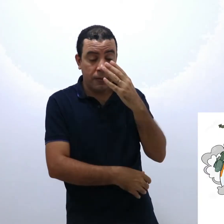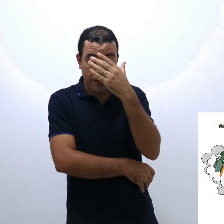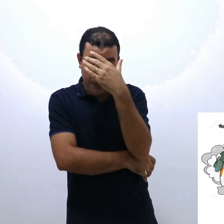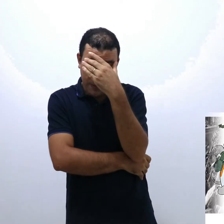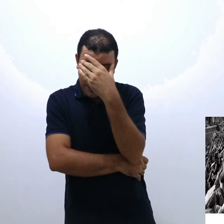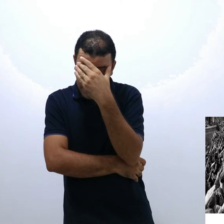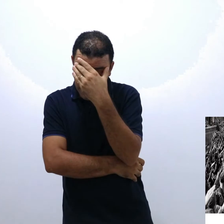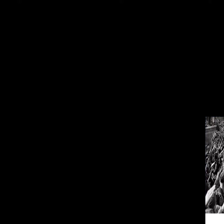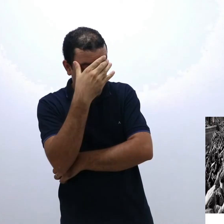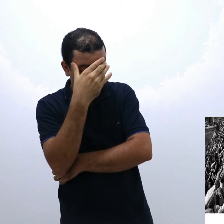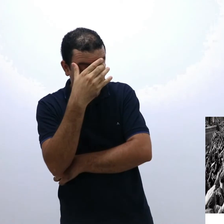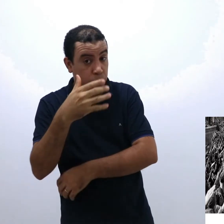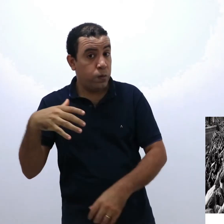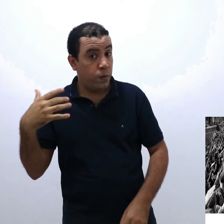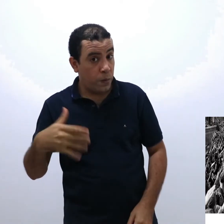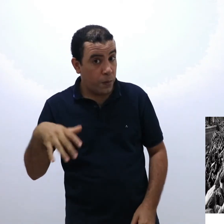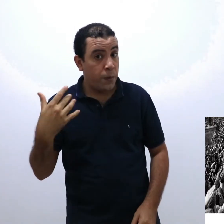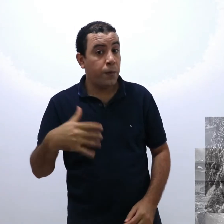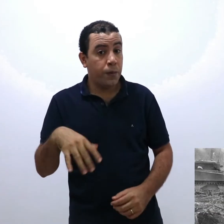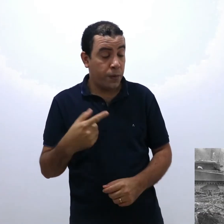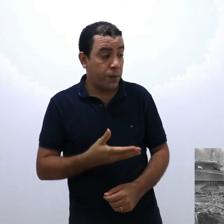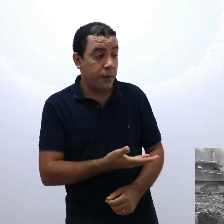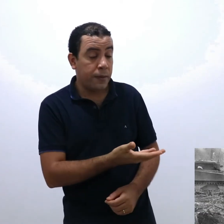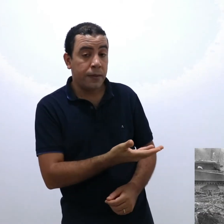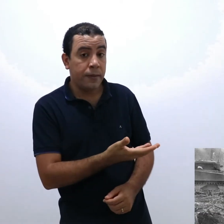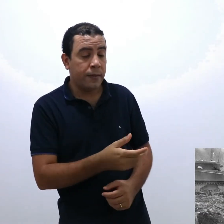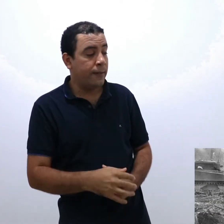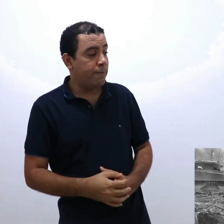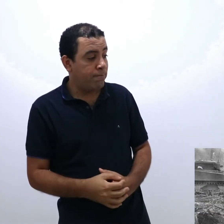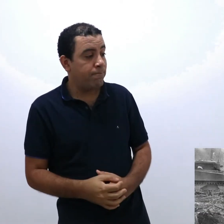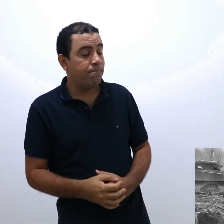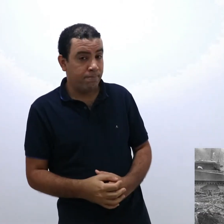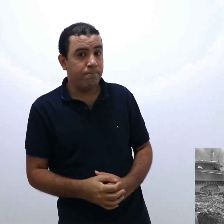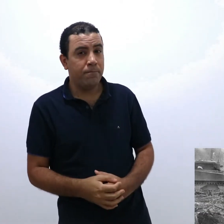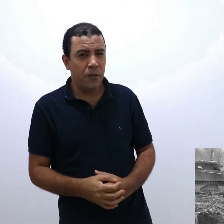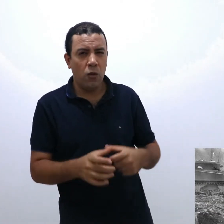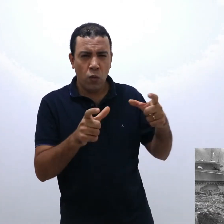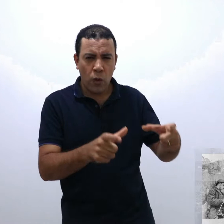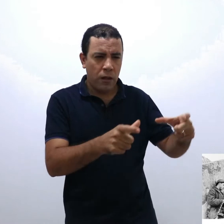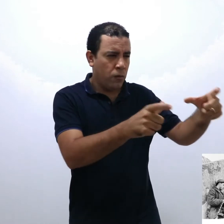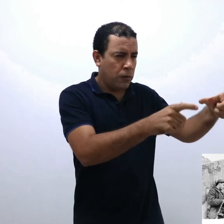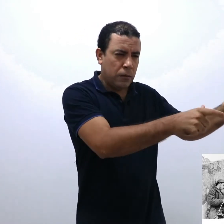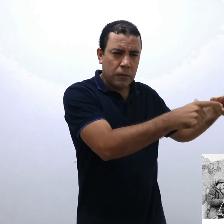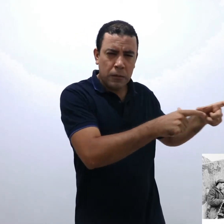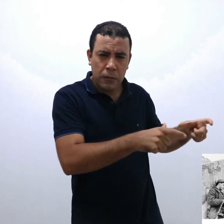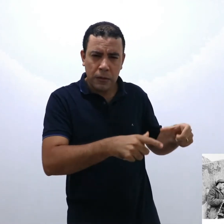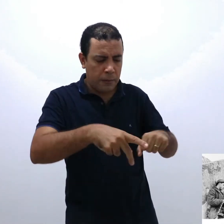lugares, estavam numa situação terrível. Veja, vários locais,